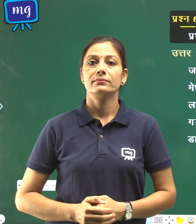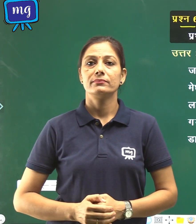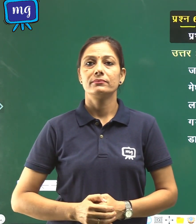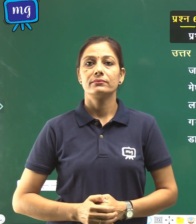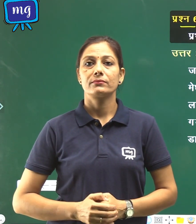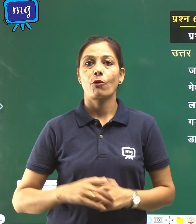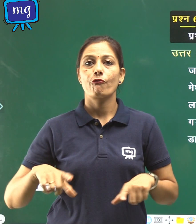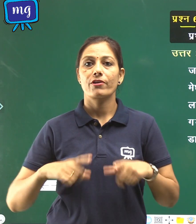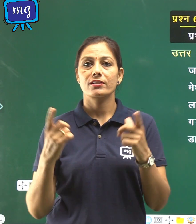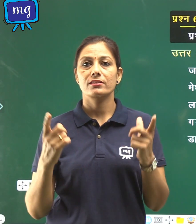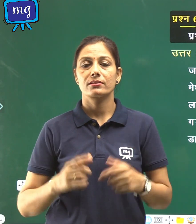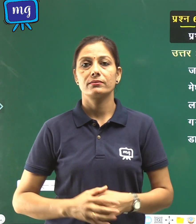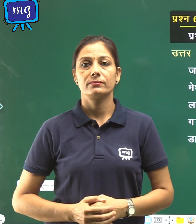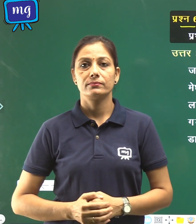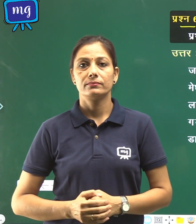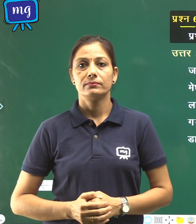वृक्ष